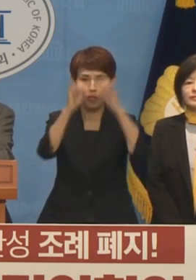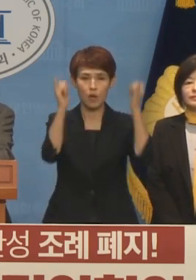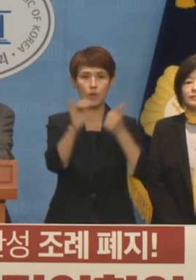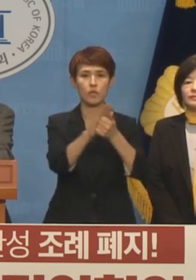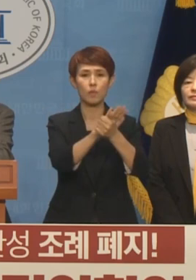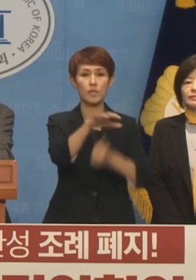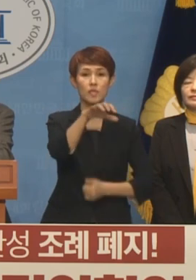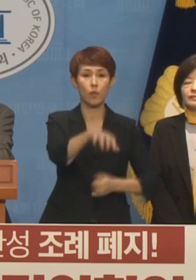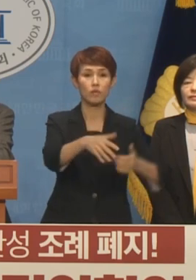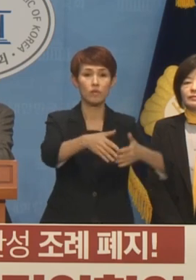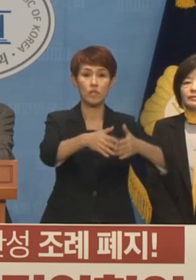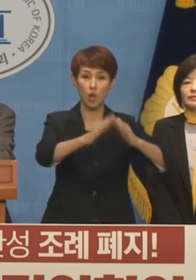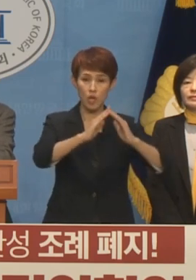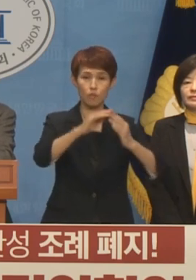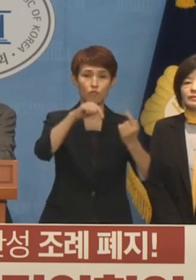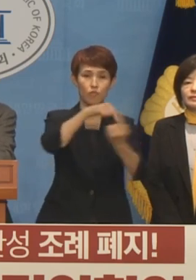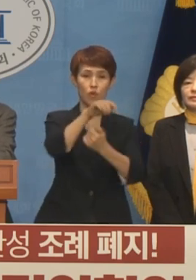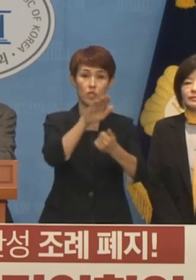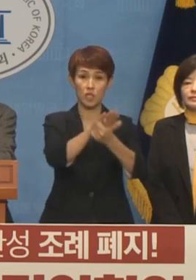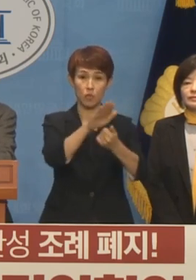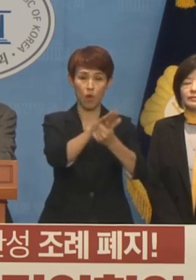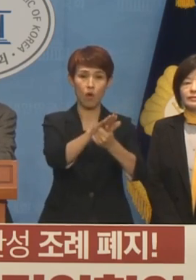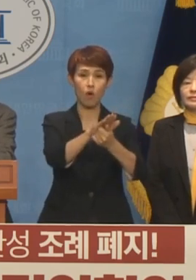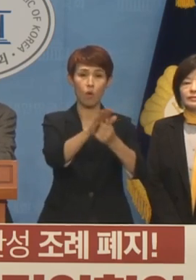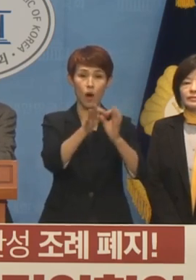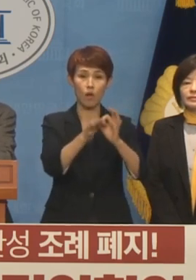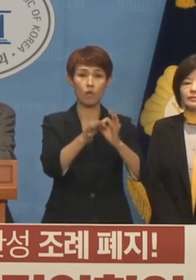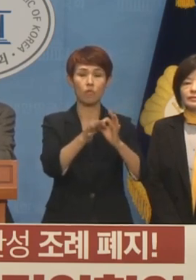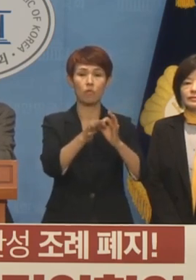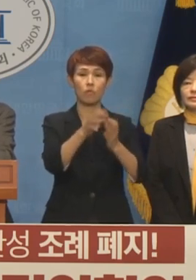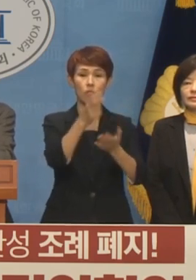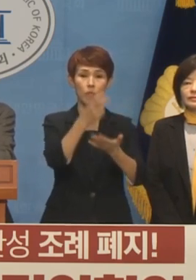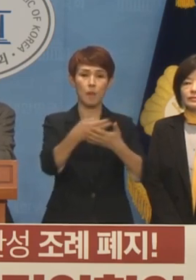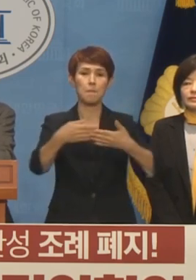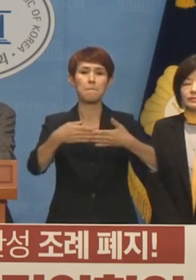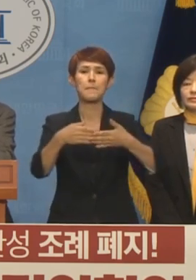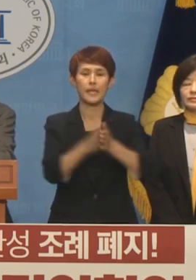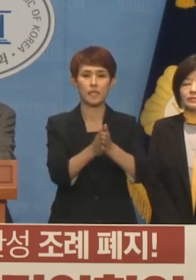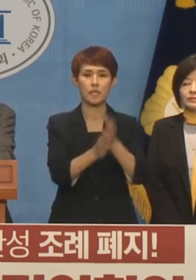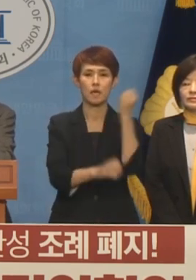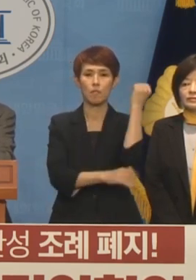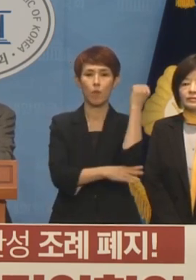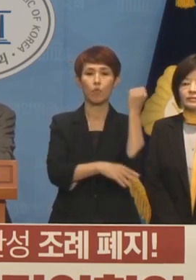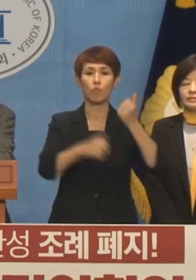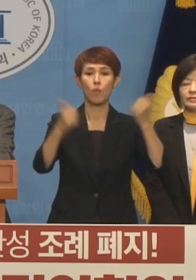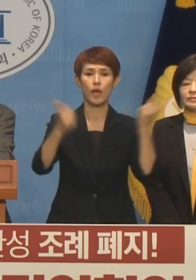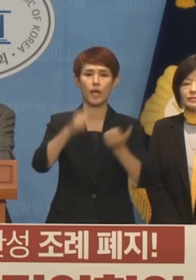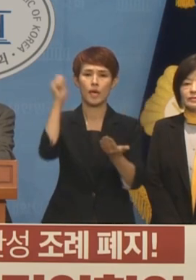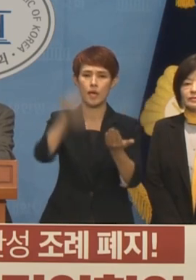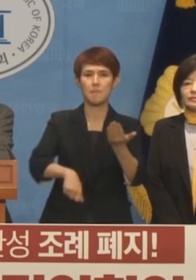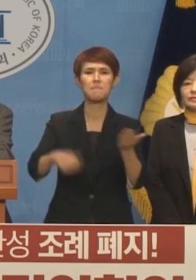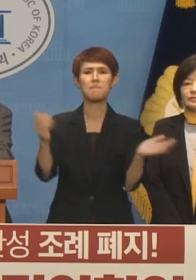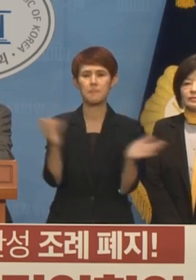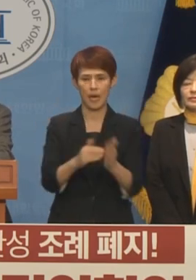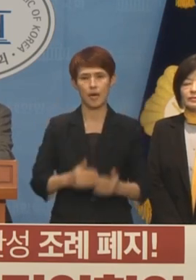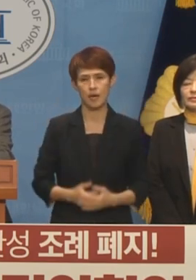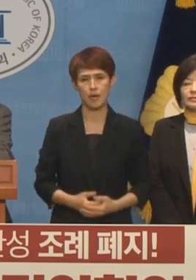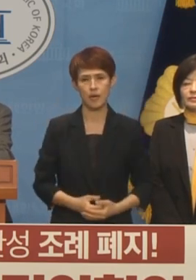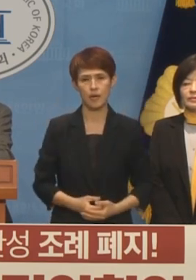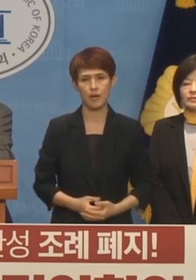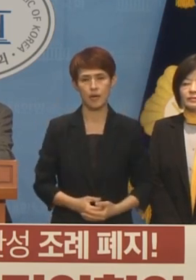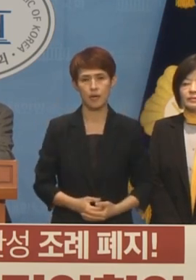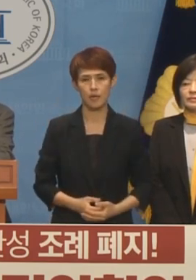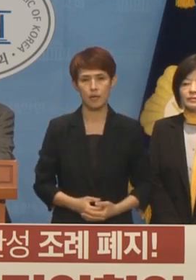사회서비스원 설립 및 운영 지원에 관한 조례 폐지안이 본회의 가결이 되었습니다. 그리고 현재는